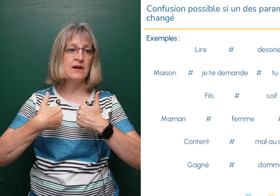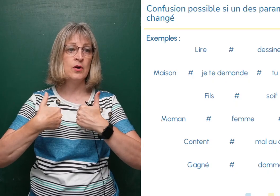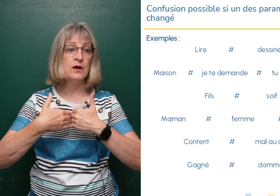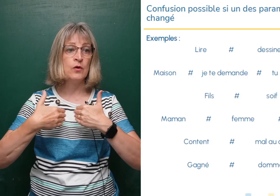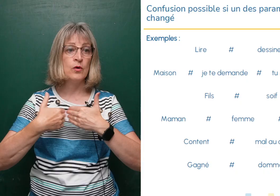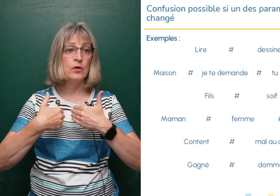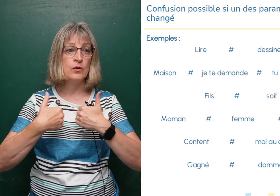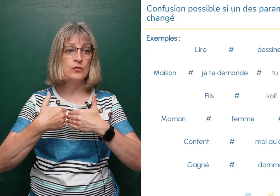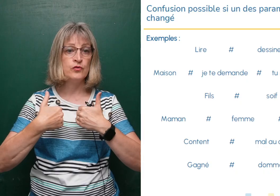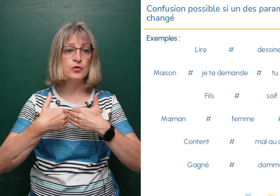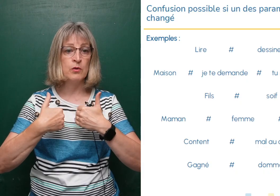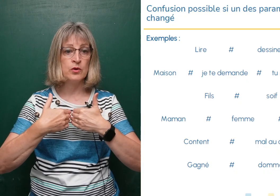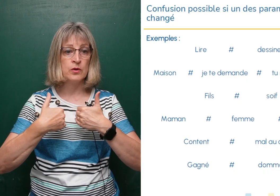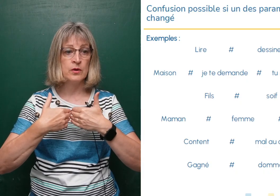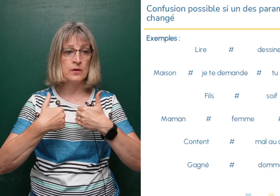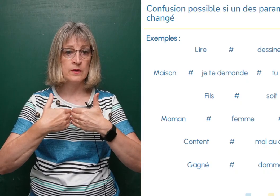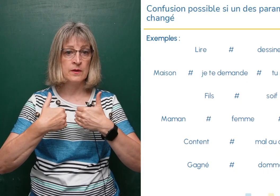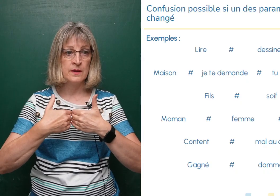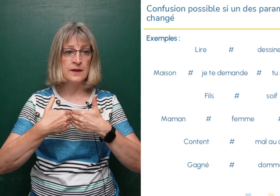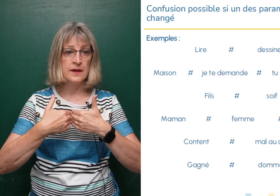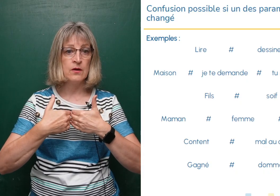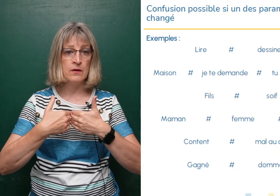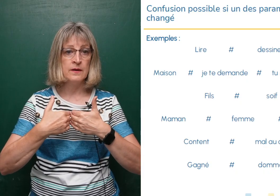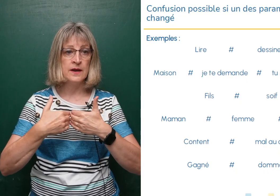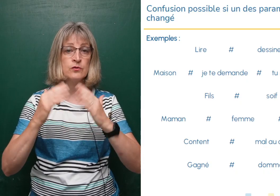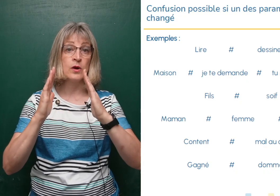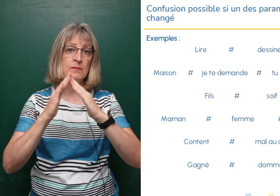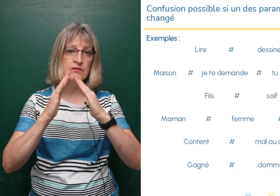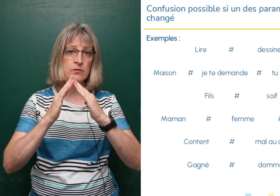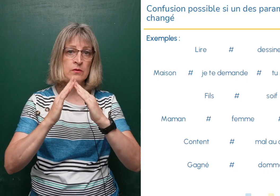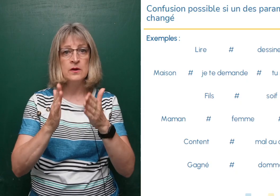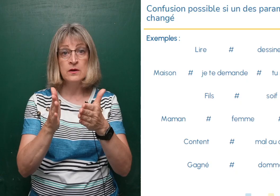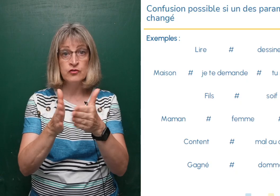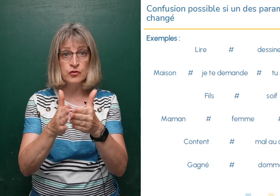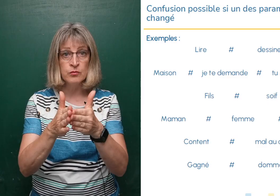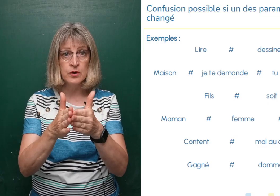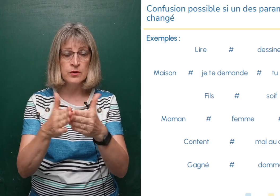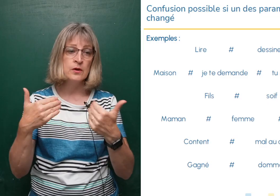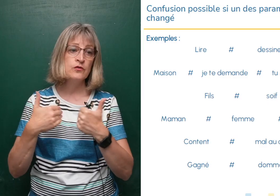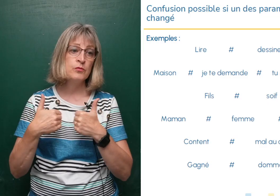moi. Tu me demandes. D'accord, hein? Donc maison, je te demande, tu me